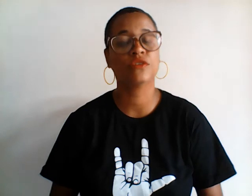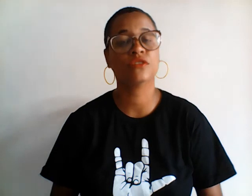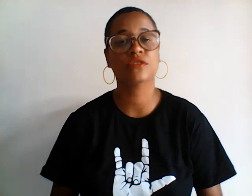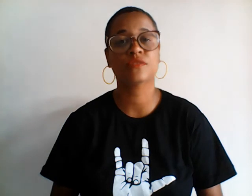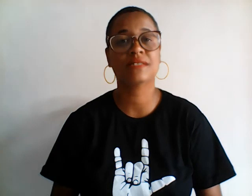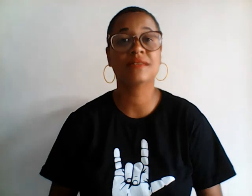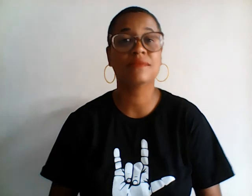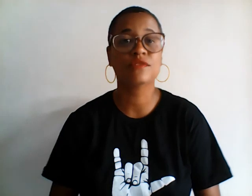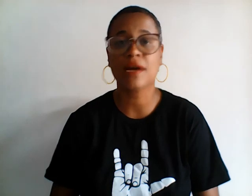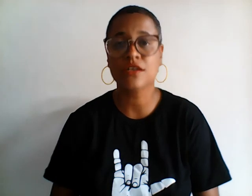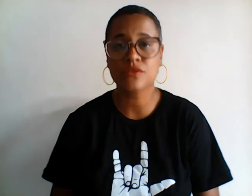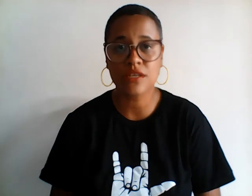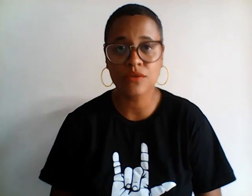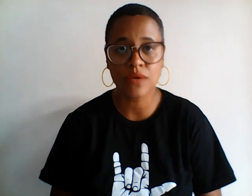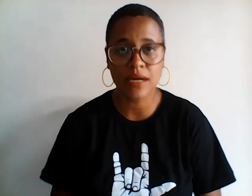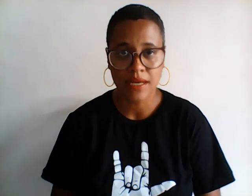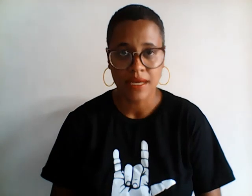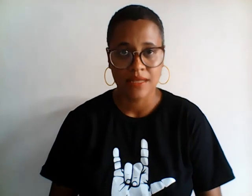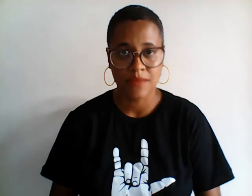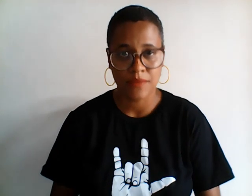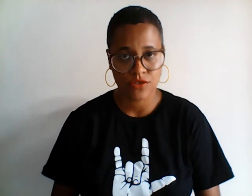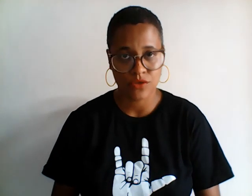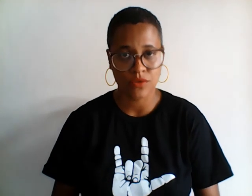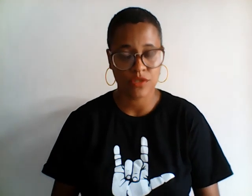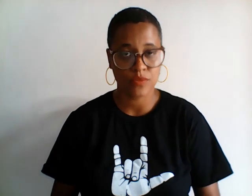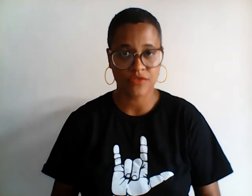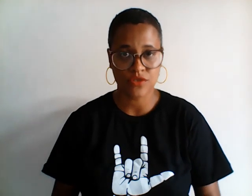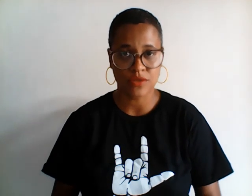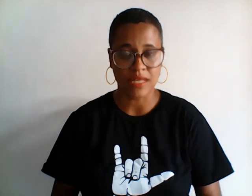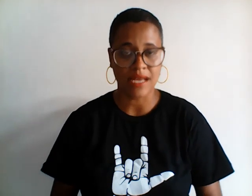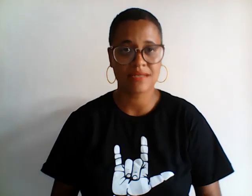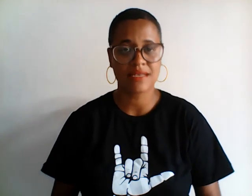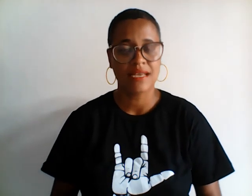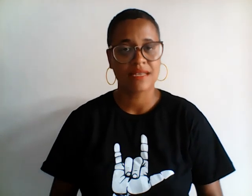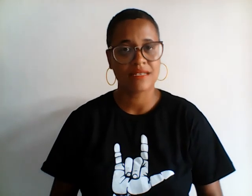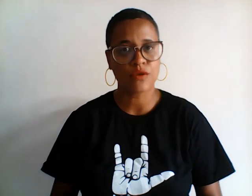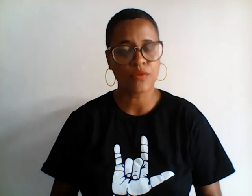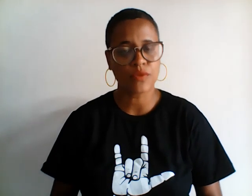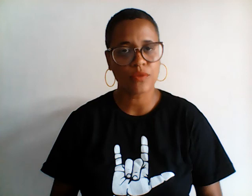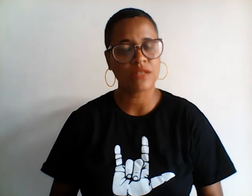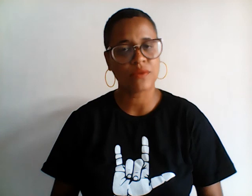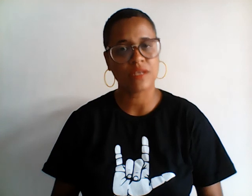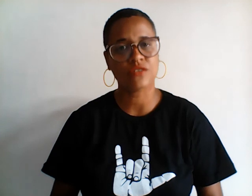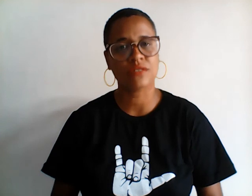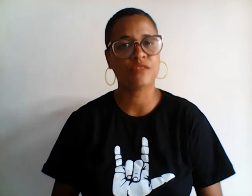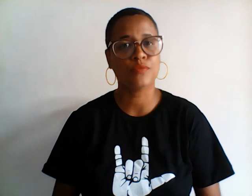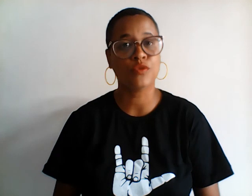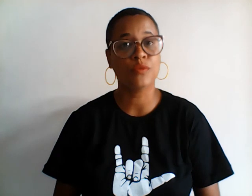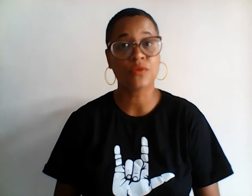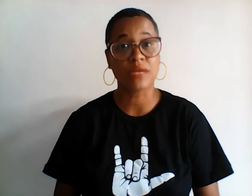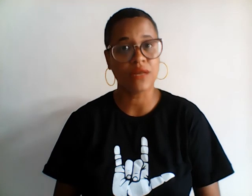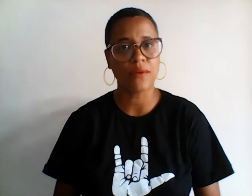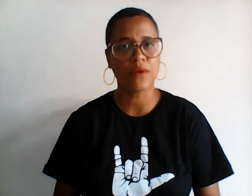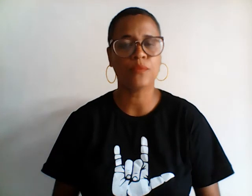nós precisamos mais do que nunca de pessoas profissionais que se comprometam em ajudar esse público, que não é um